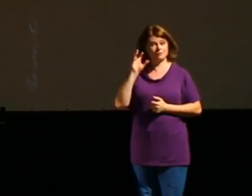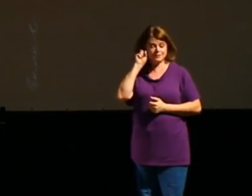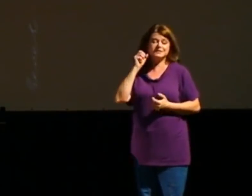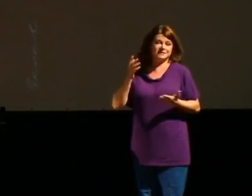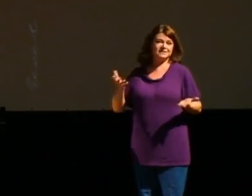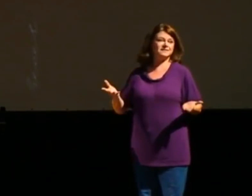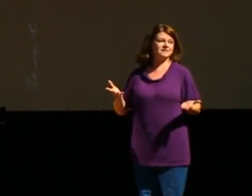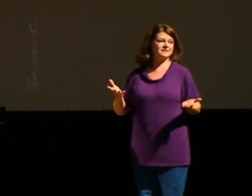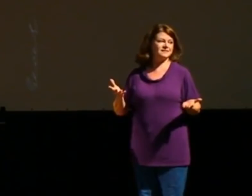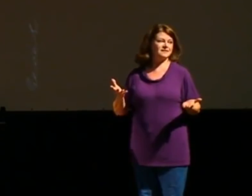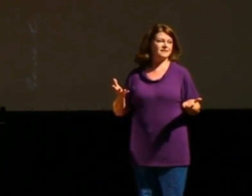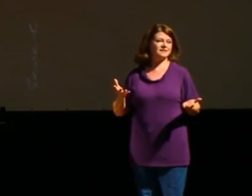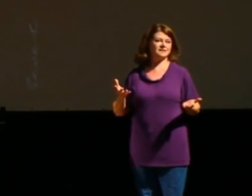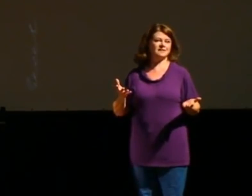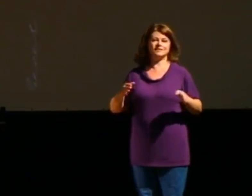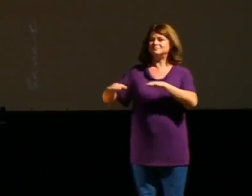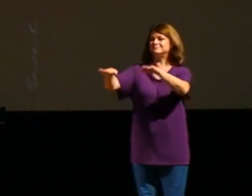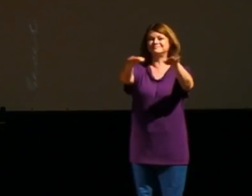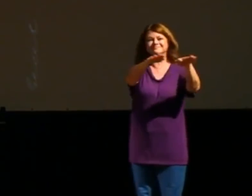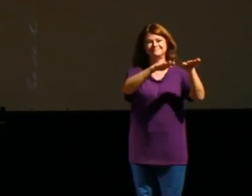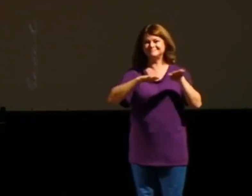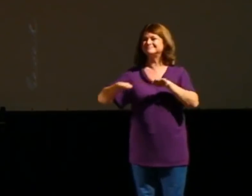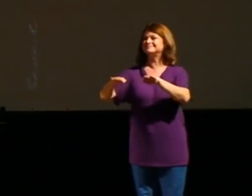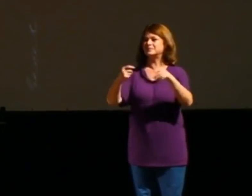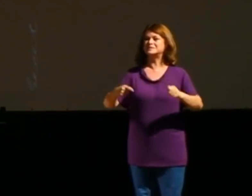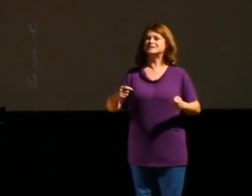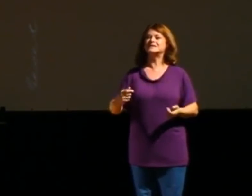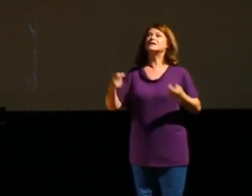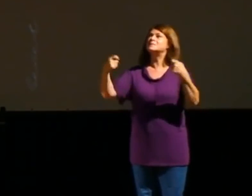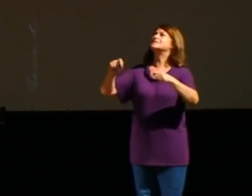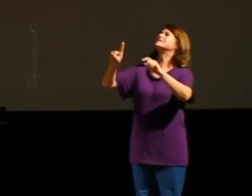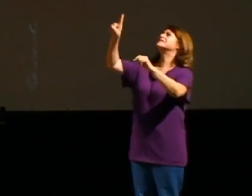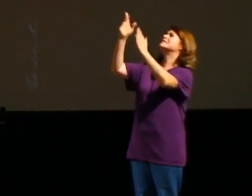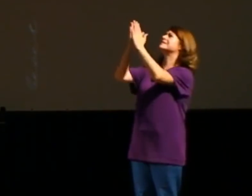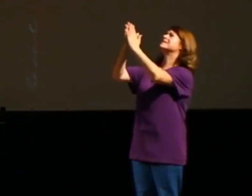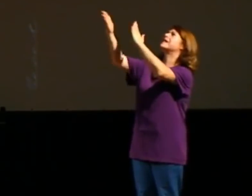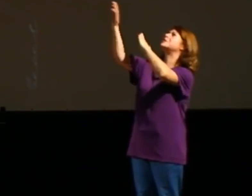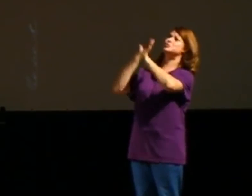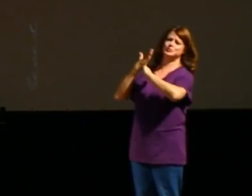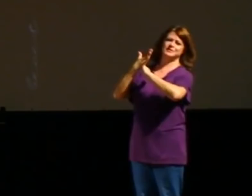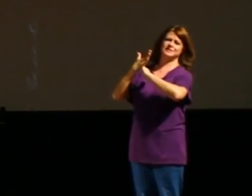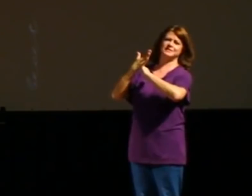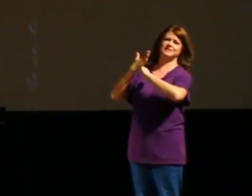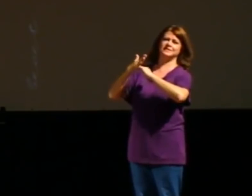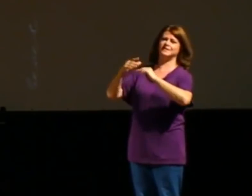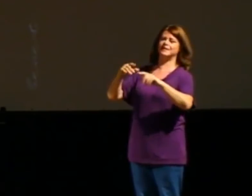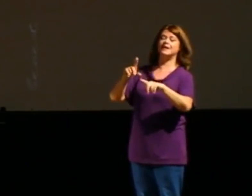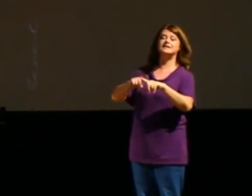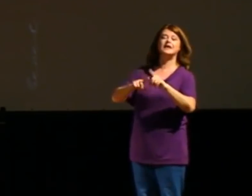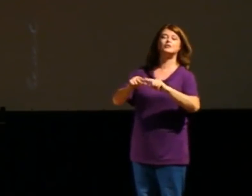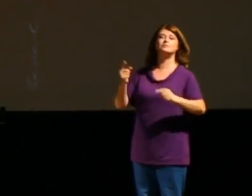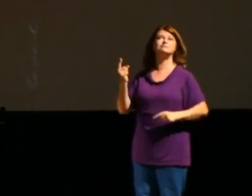nossos buracos tapados, nas nossas mentes fechadas, para que a gente possa perceber de novo